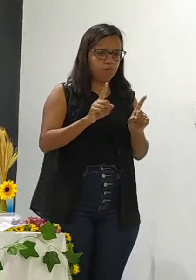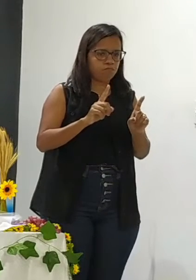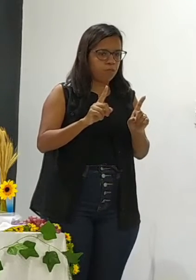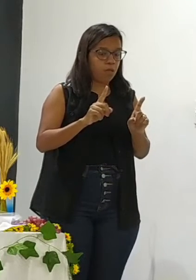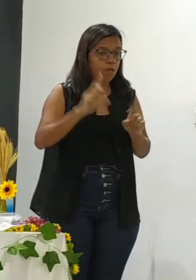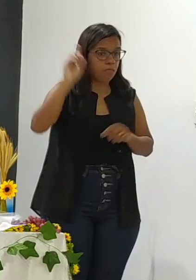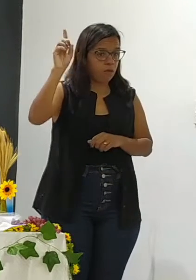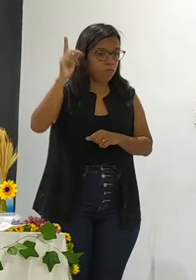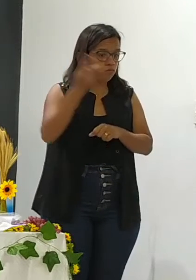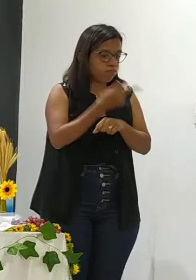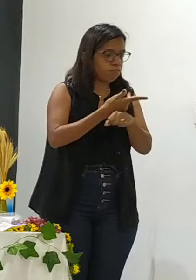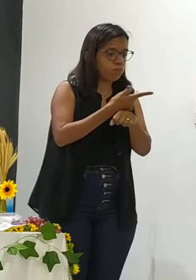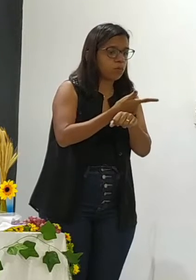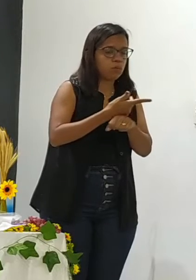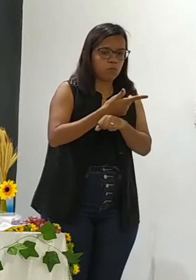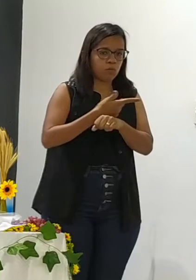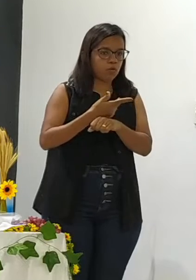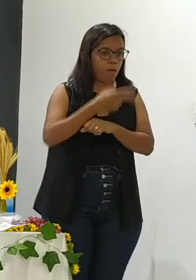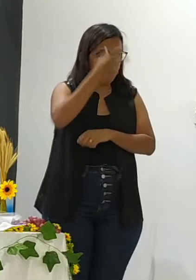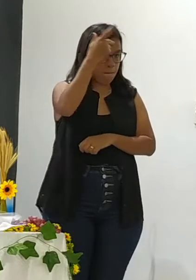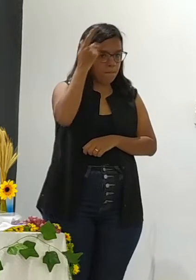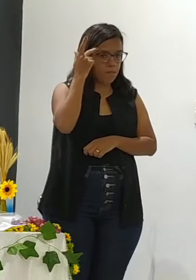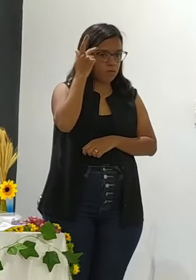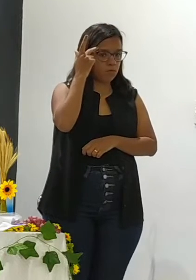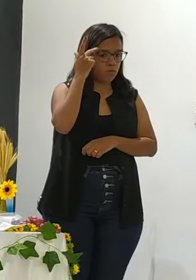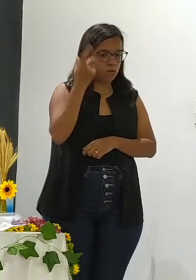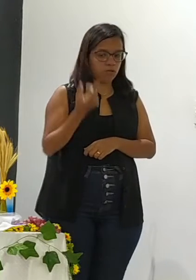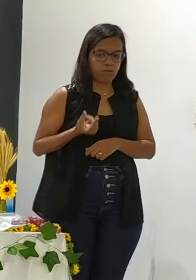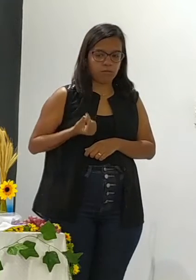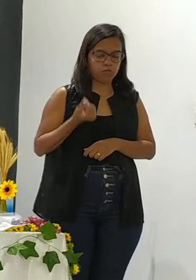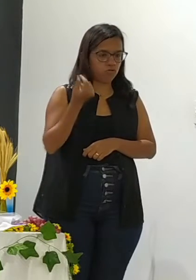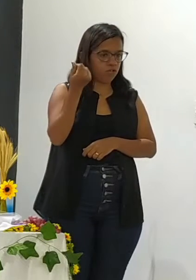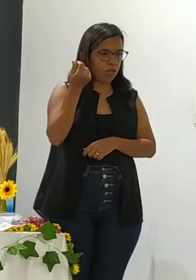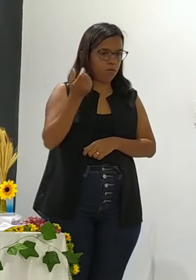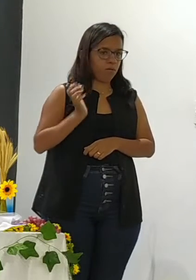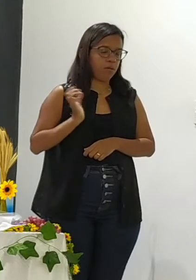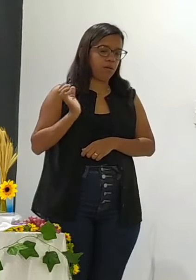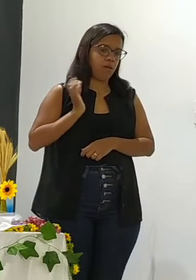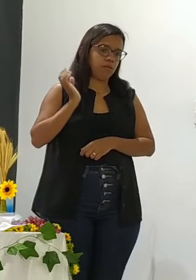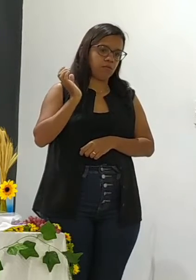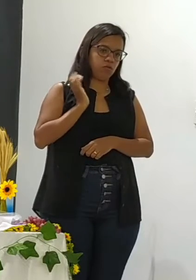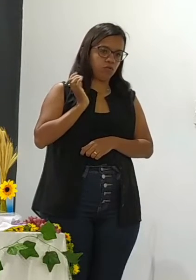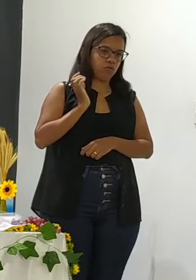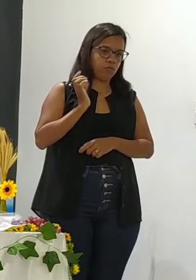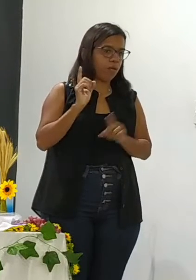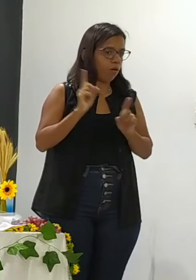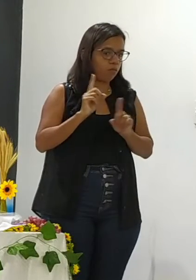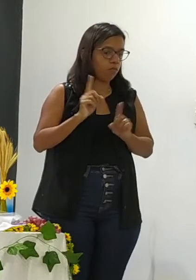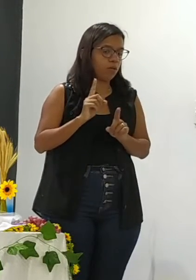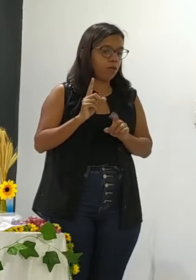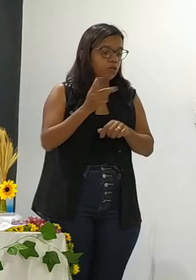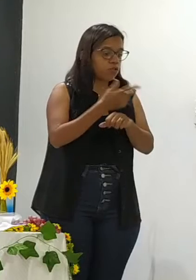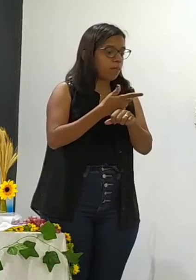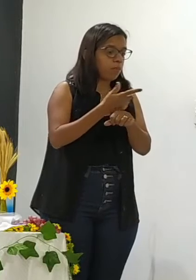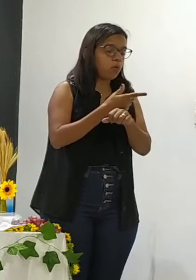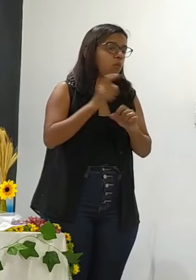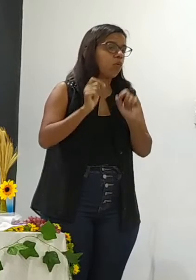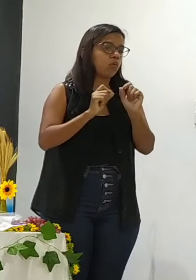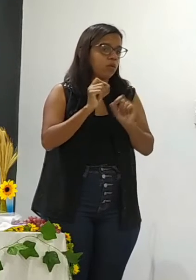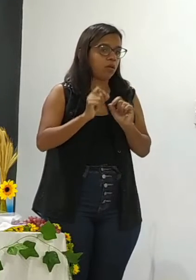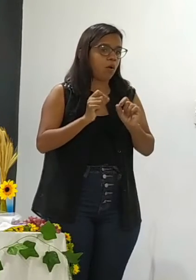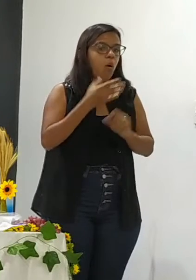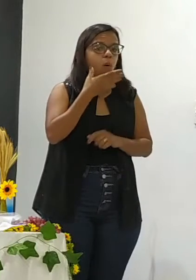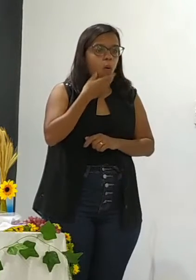ele não procura pessoas que têm bens materiais. Deus ele está à procura de